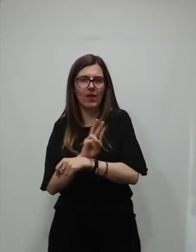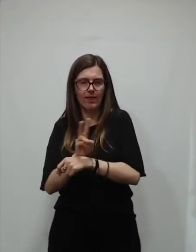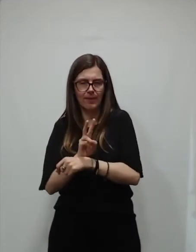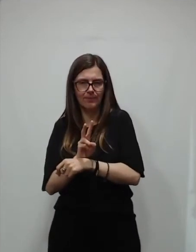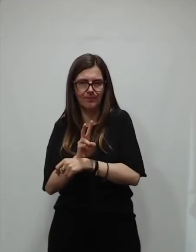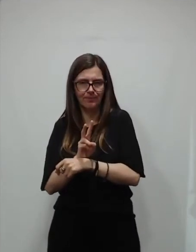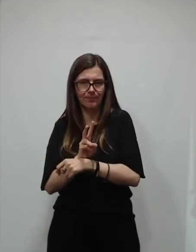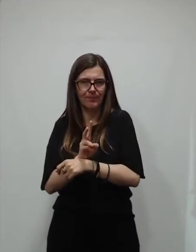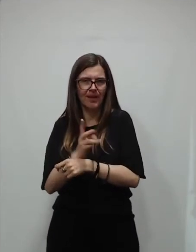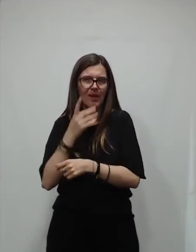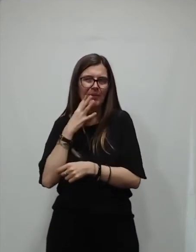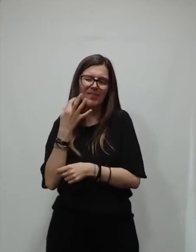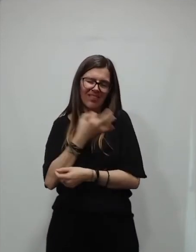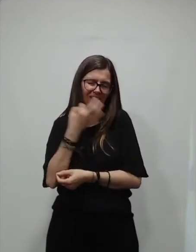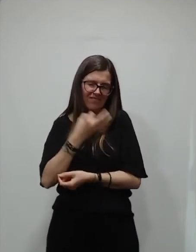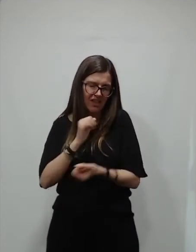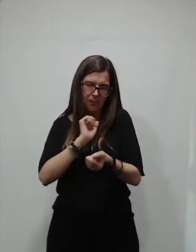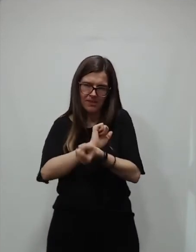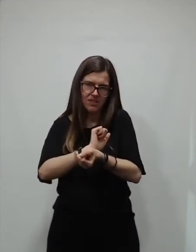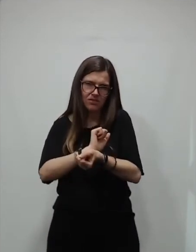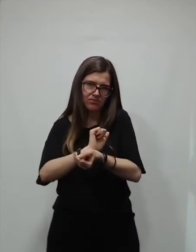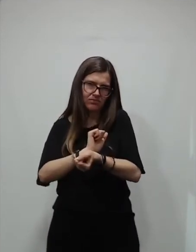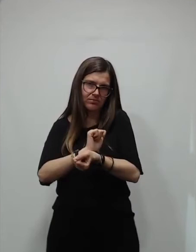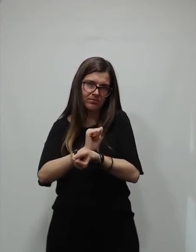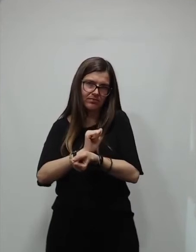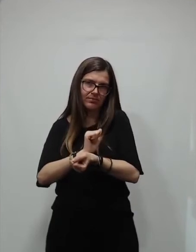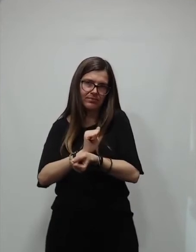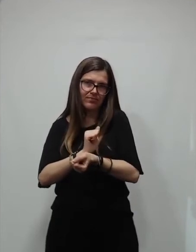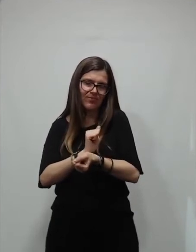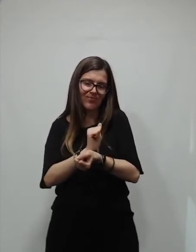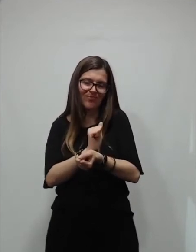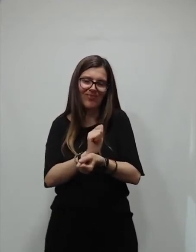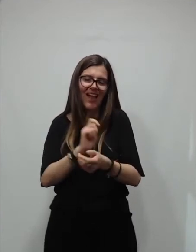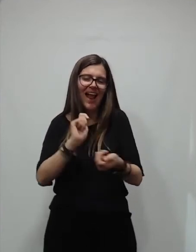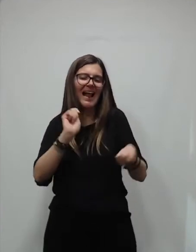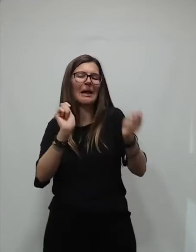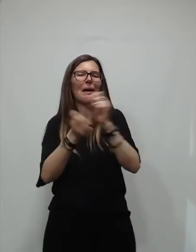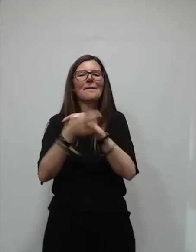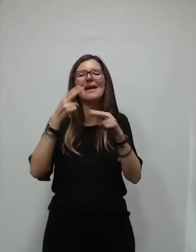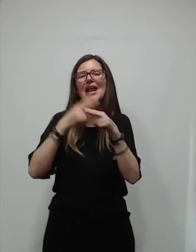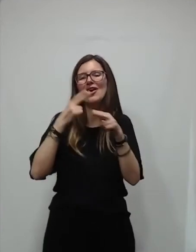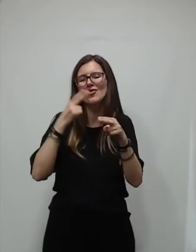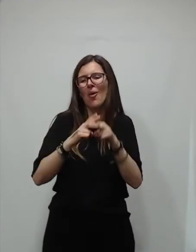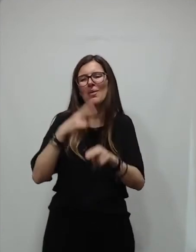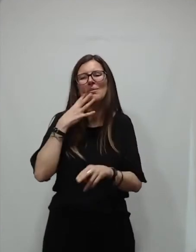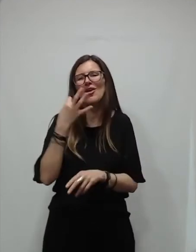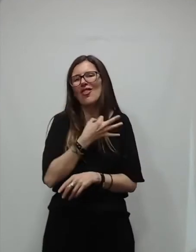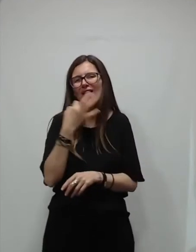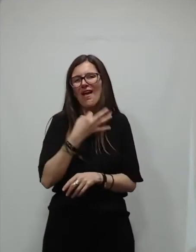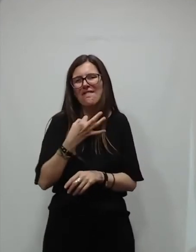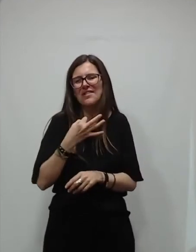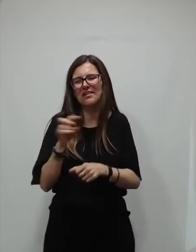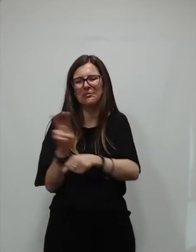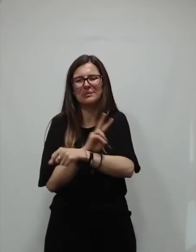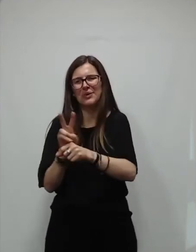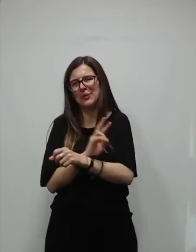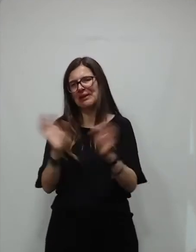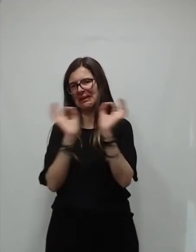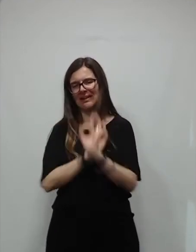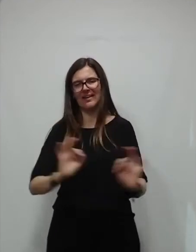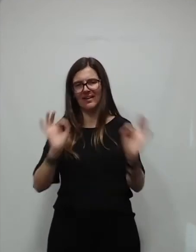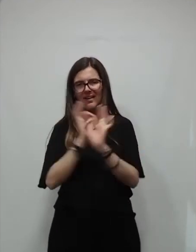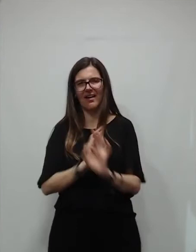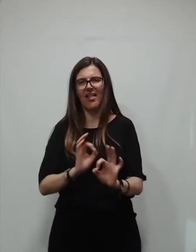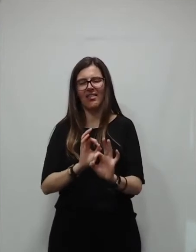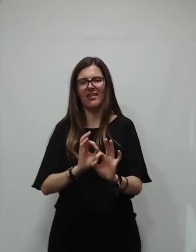pena encubierta de una manera. Después, muy interesante lo que refieren sobre esta idea de la justicia ausente, ¿no?